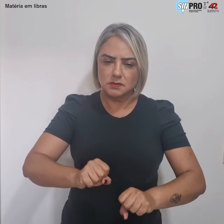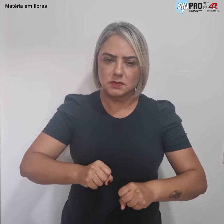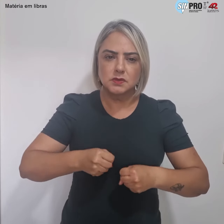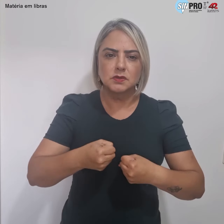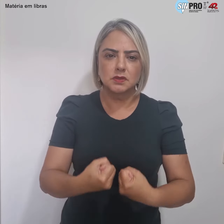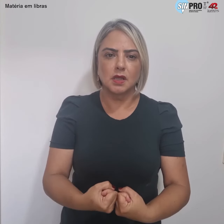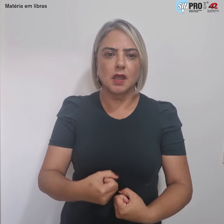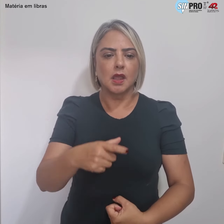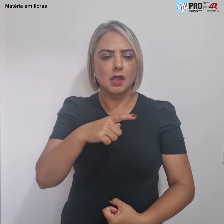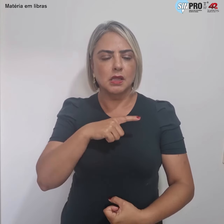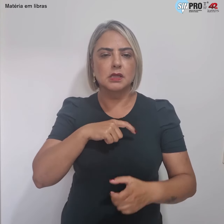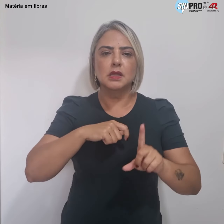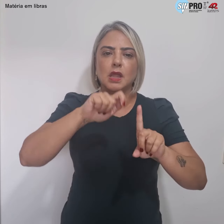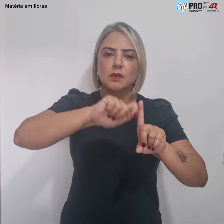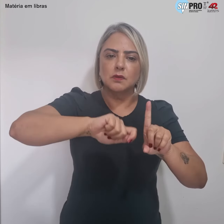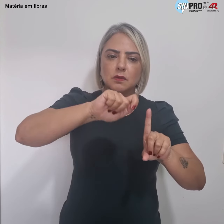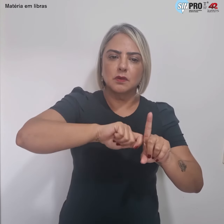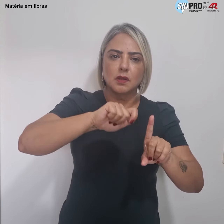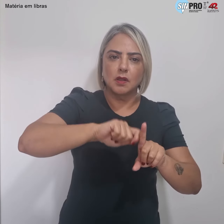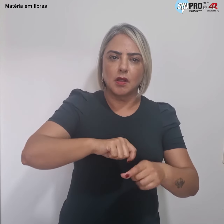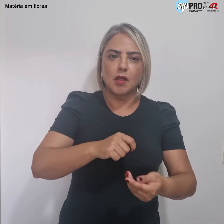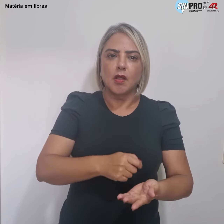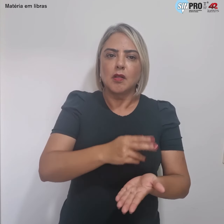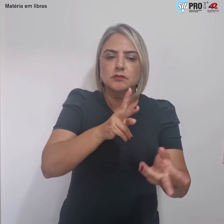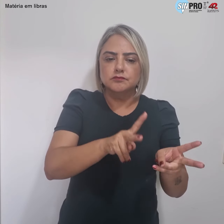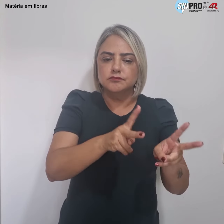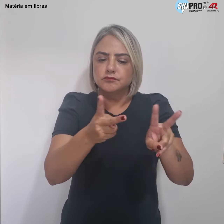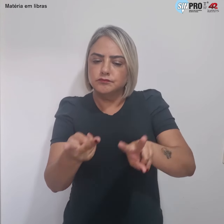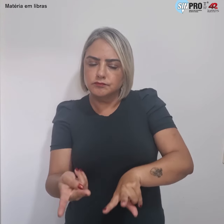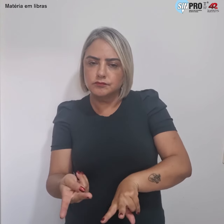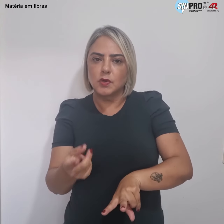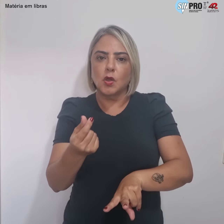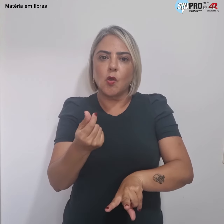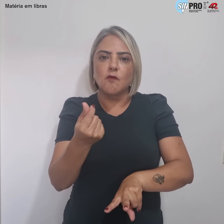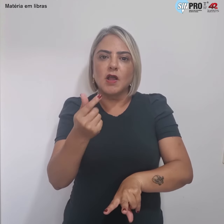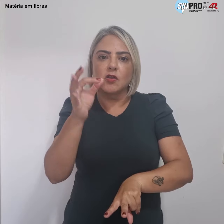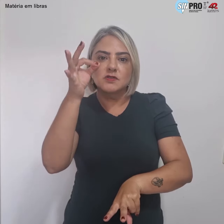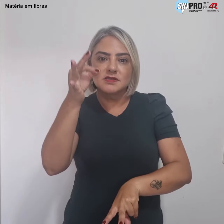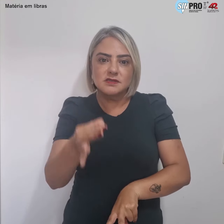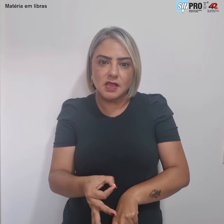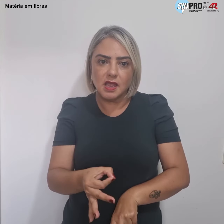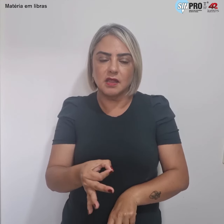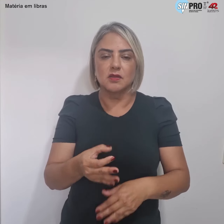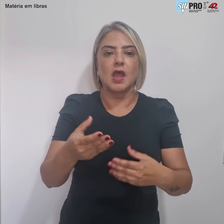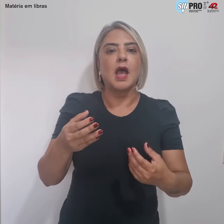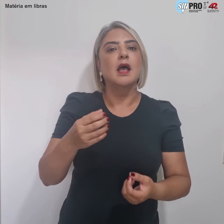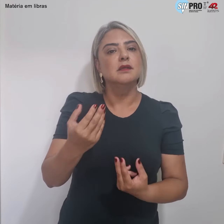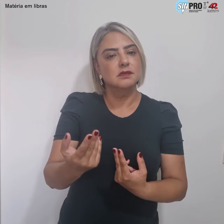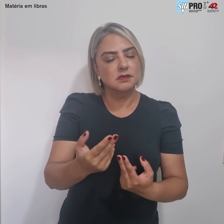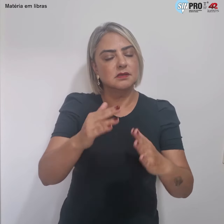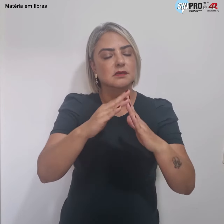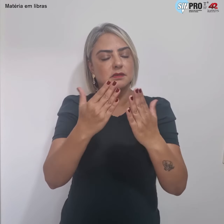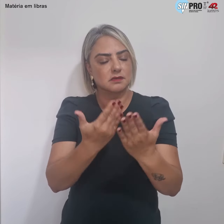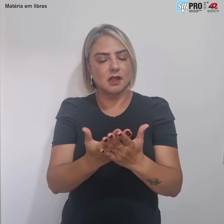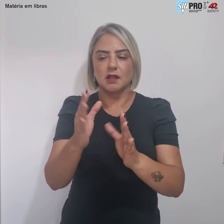que haja um calendário para os repasses com os valores já estabelecidos. Dessa forma, as escolas se